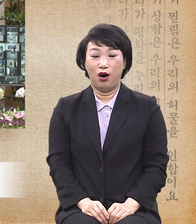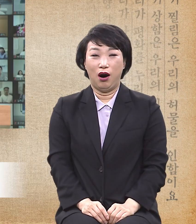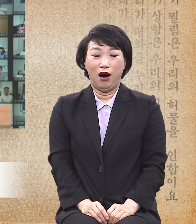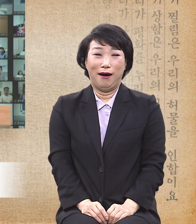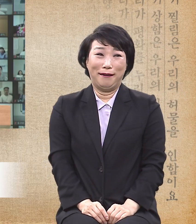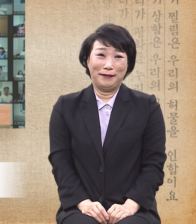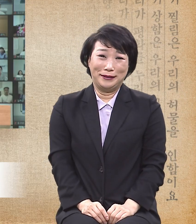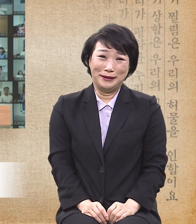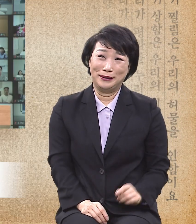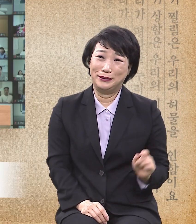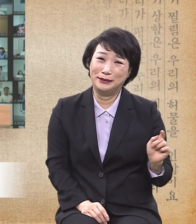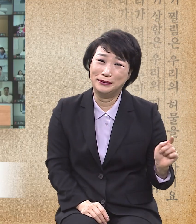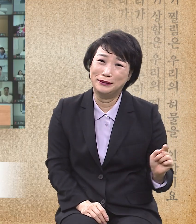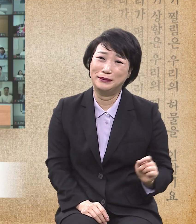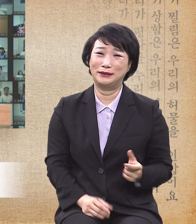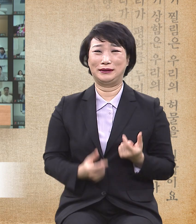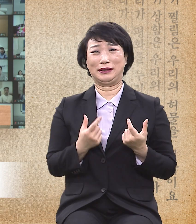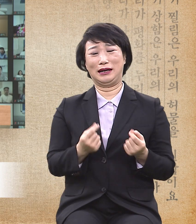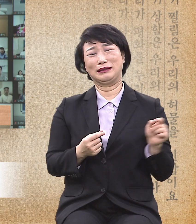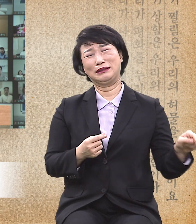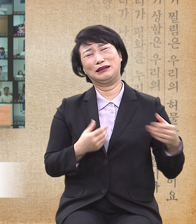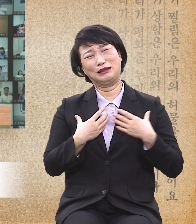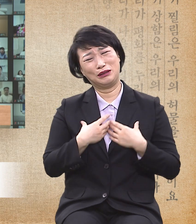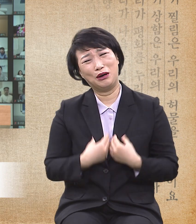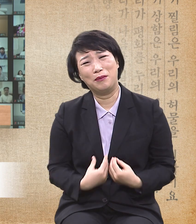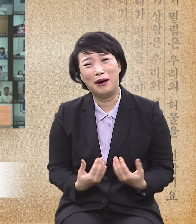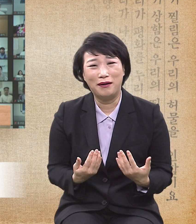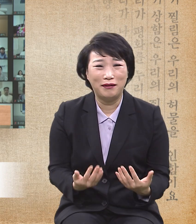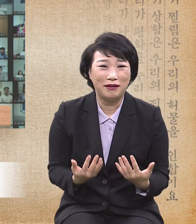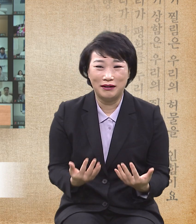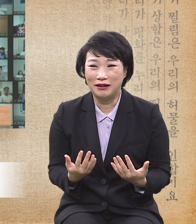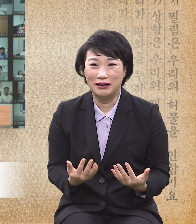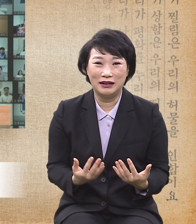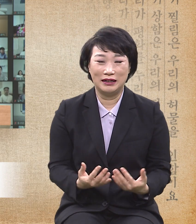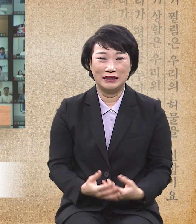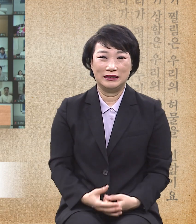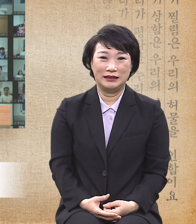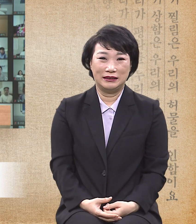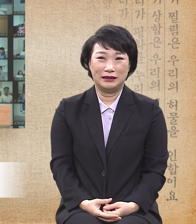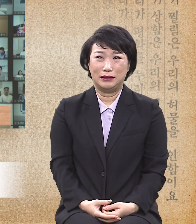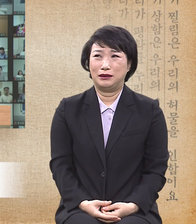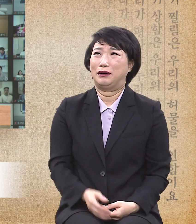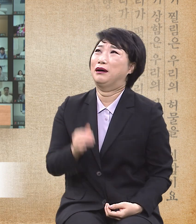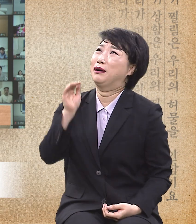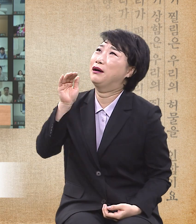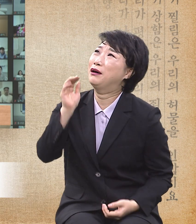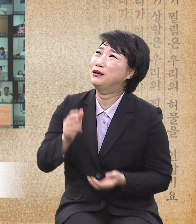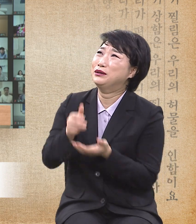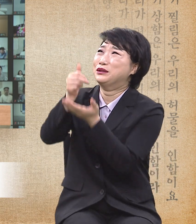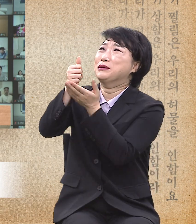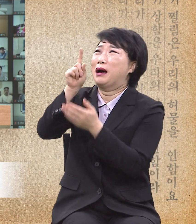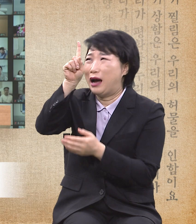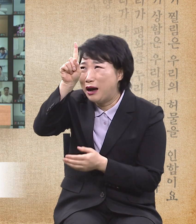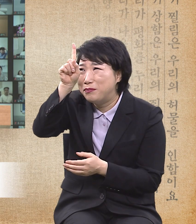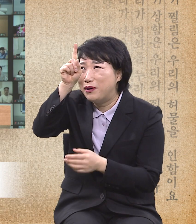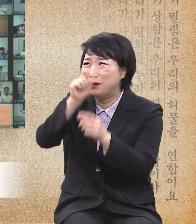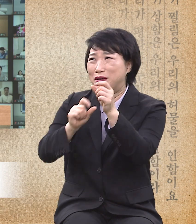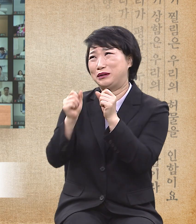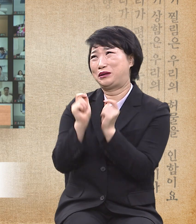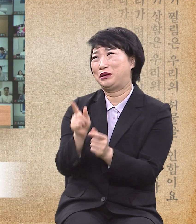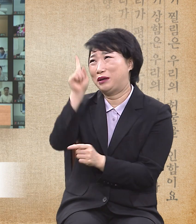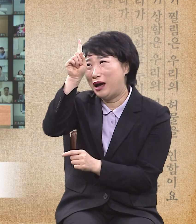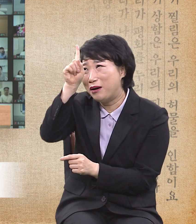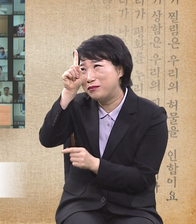때 이런 절망적인 일이 어디 있어. 주님 다시 한번 기회를